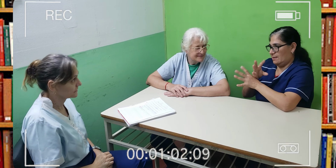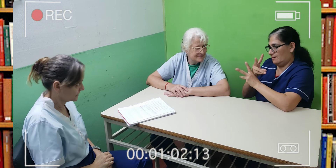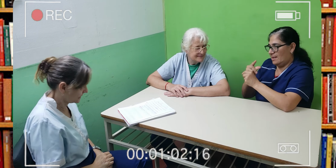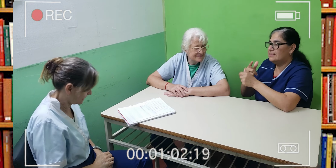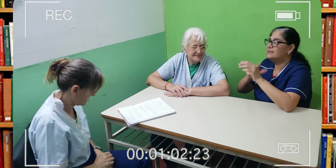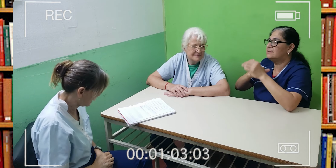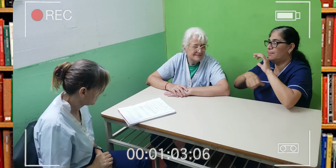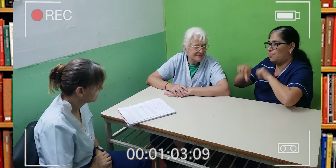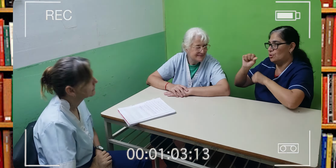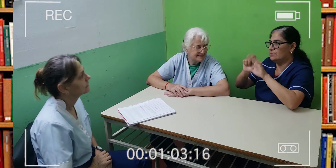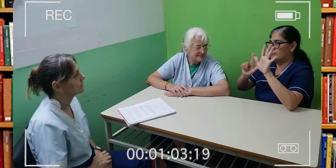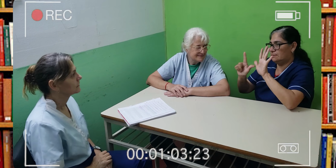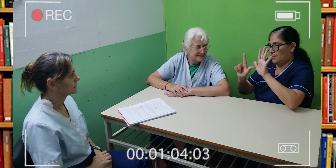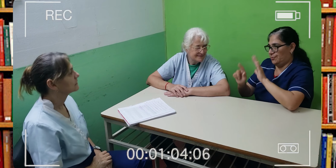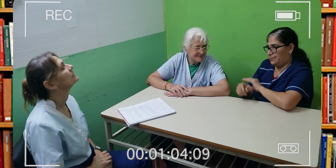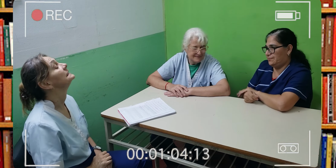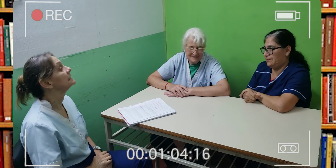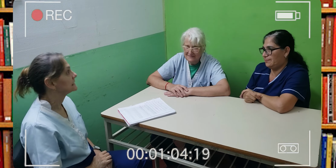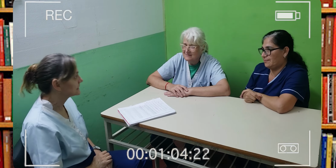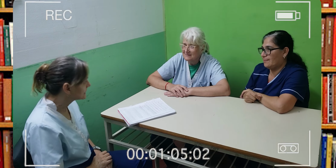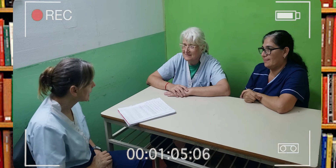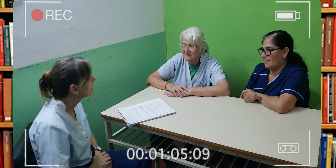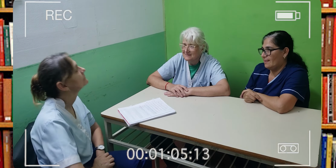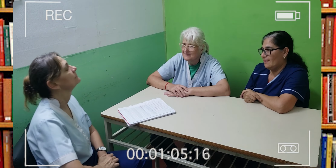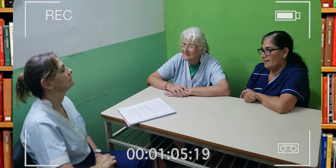1989 terminé la escuela, el sexto grado.